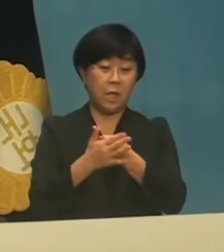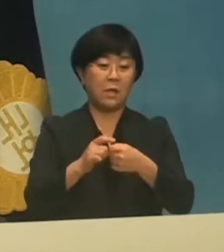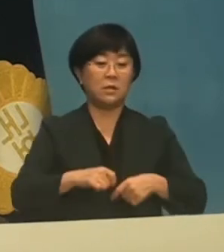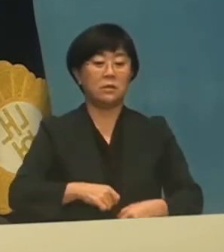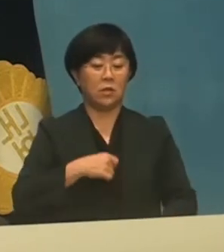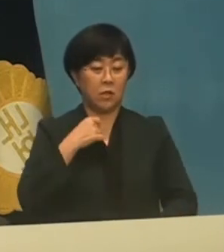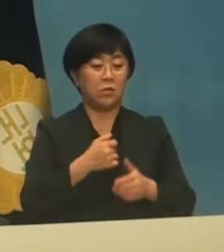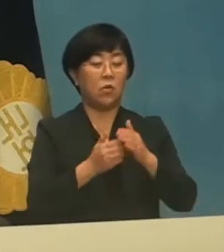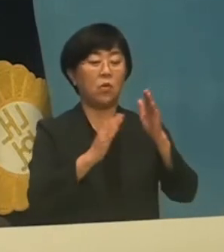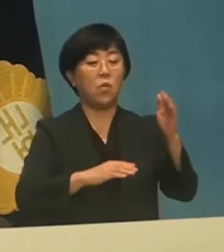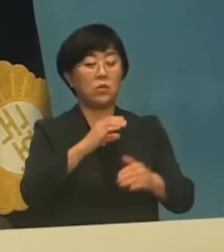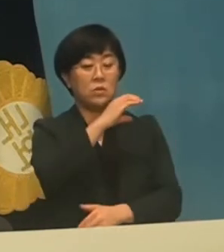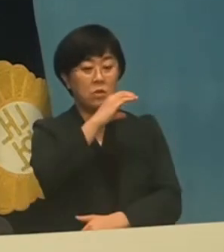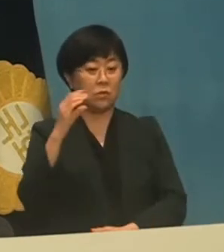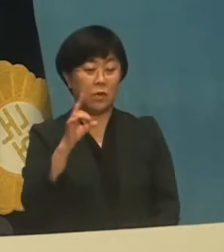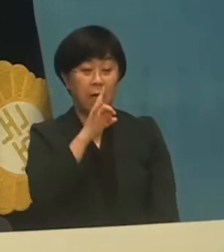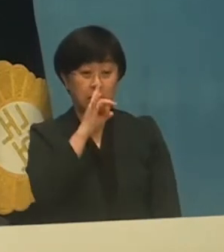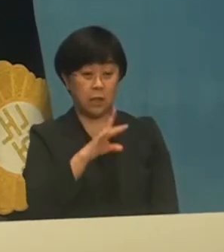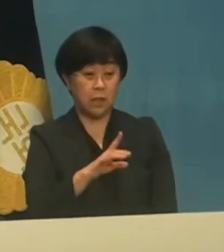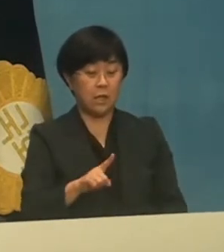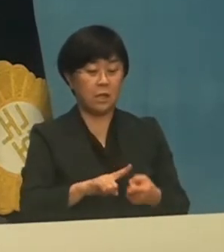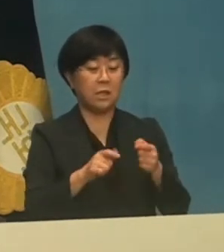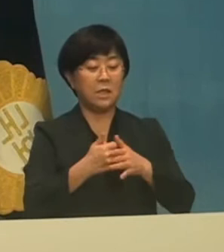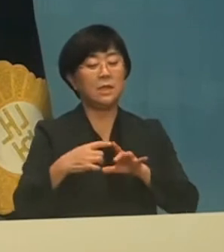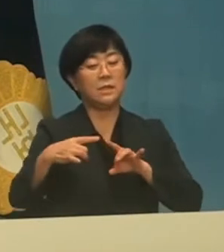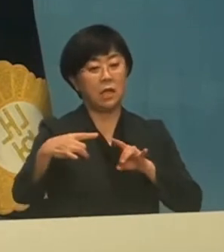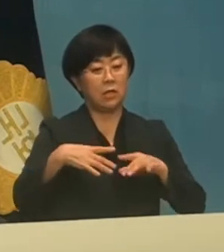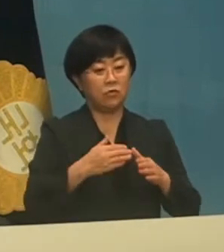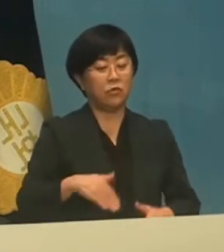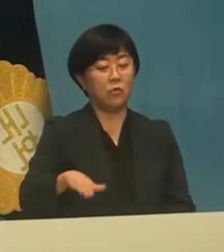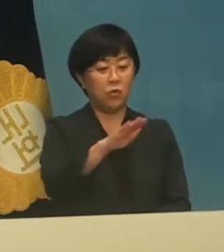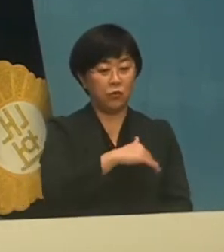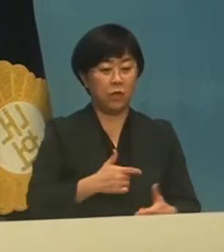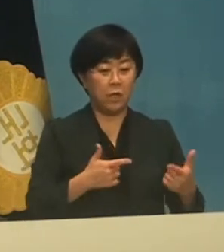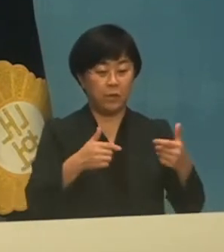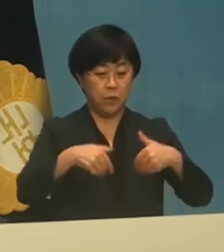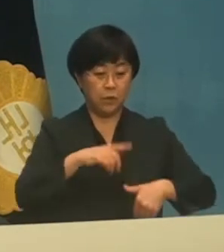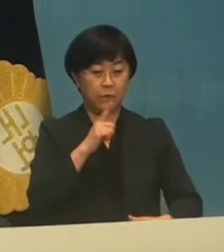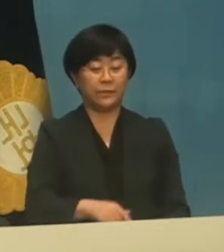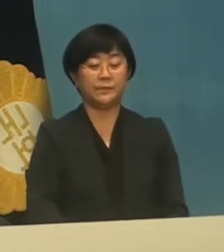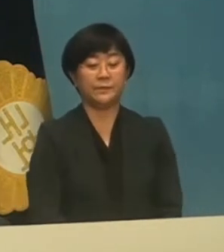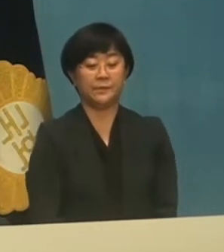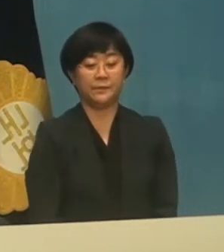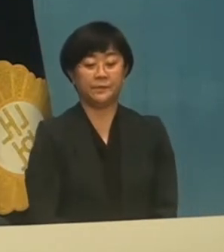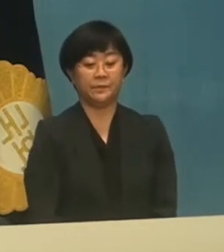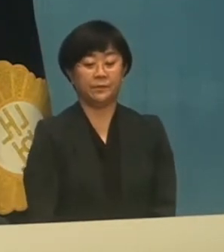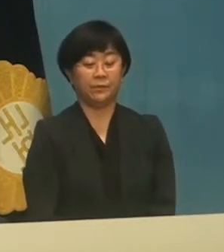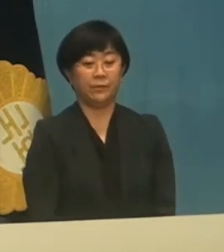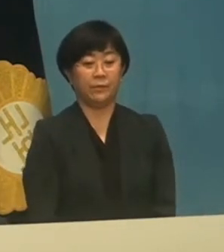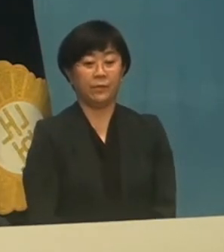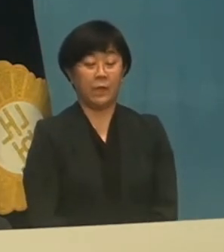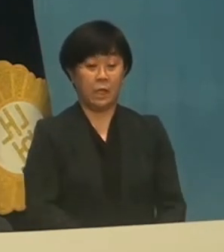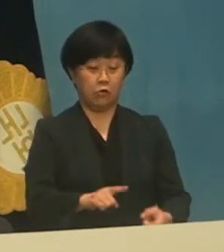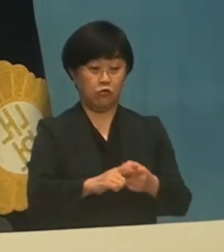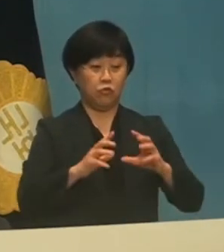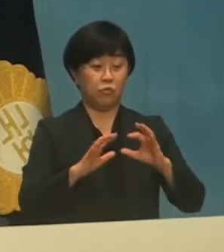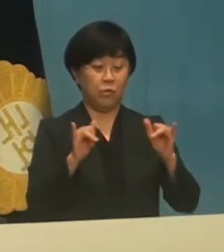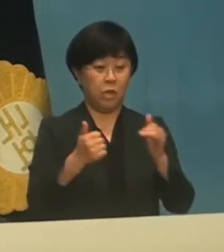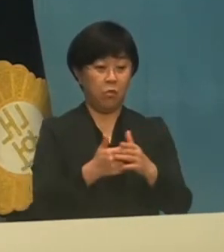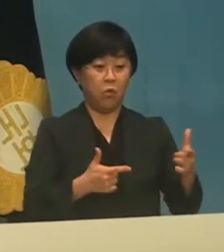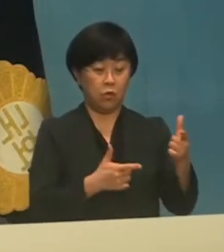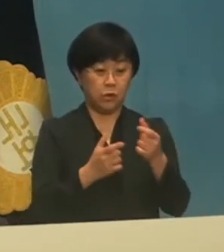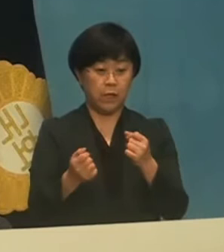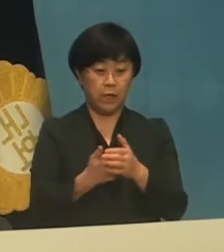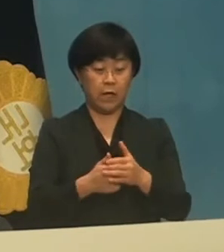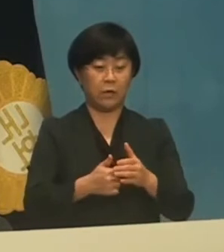정의도 공정도 될 수 없다는 뼈아픈 자각이 우리 모두에게 필요하다고 저는 생각합니다. 이런 자각에서 국민 모두의 대화가